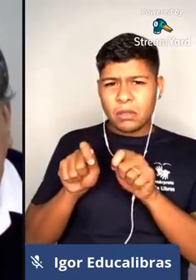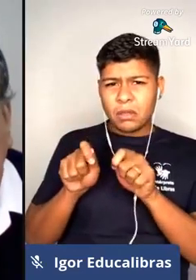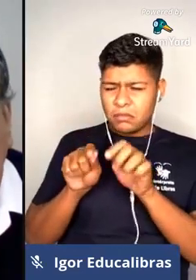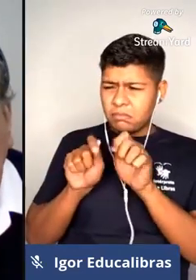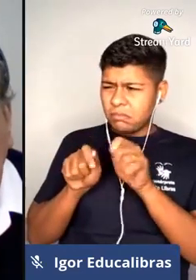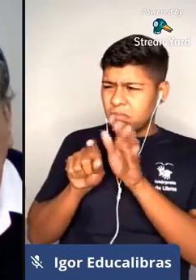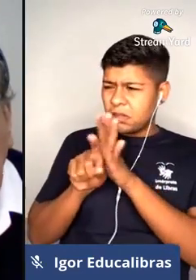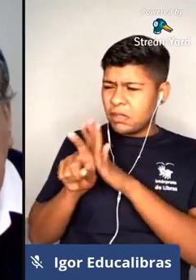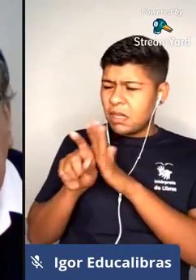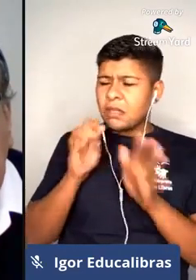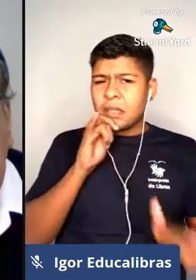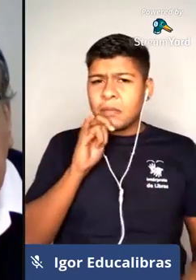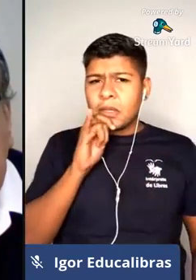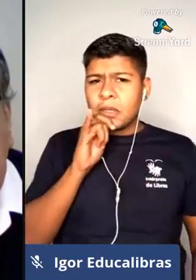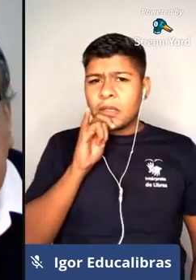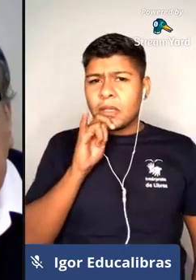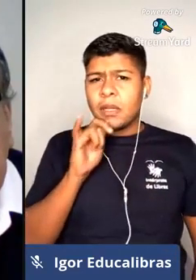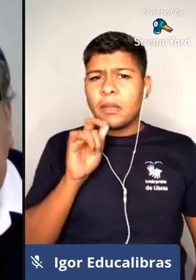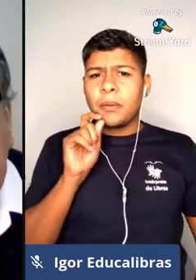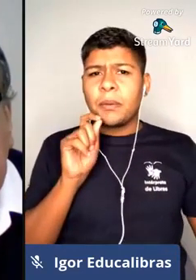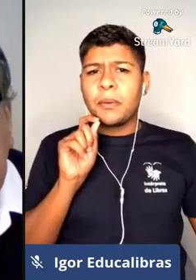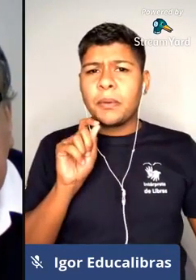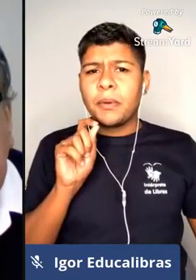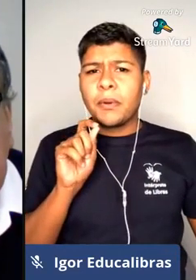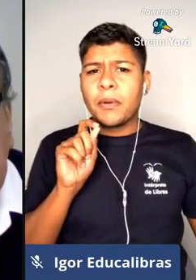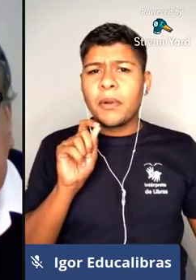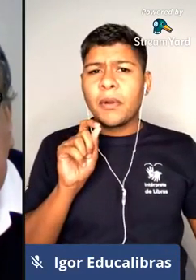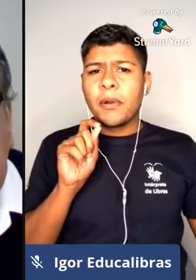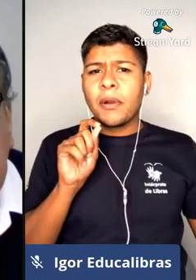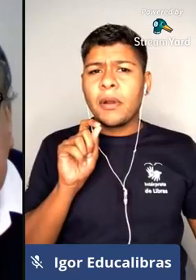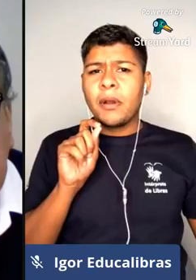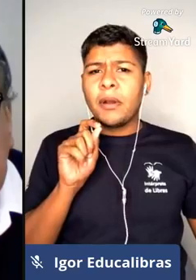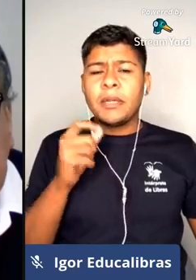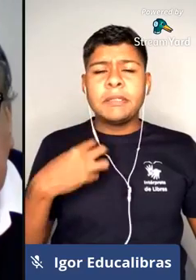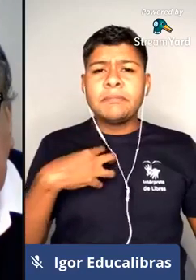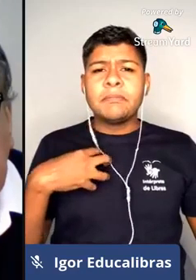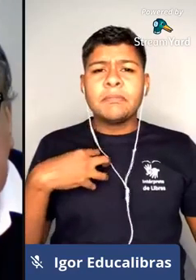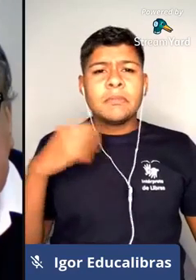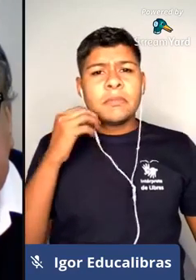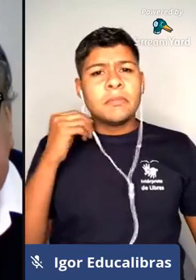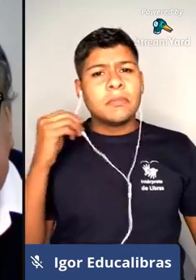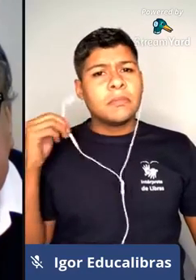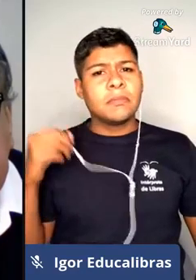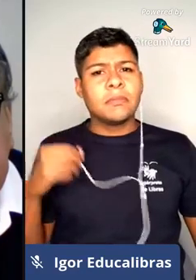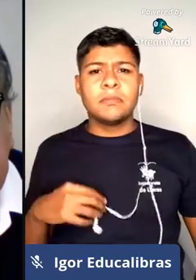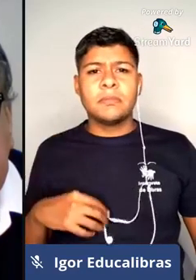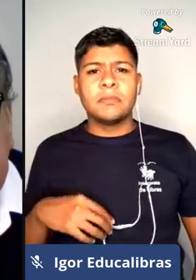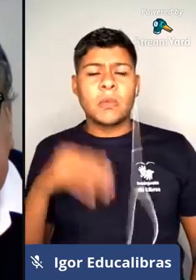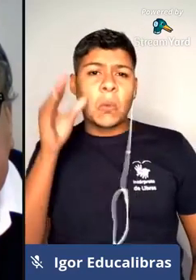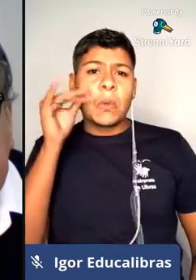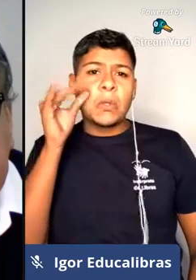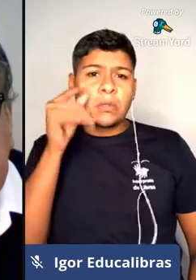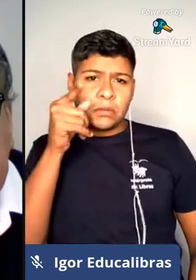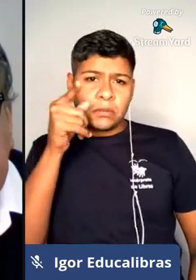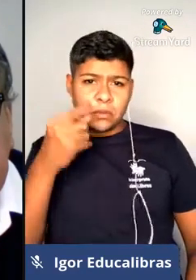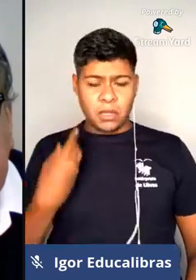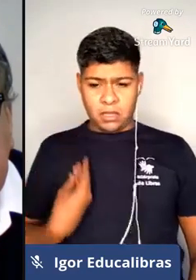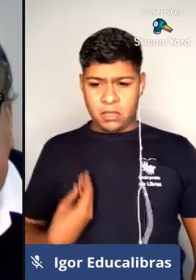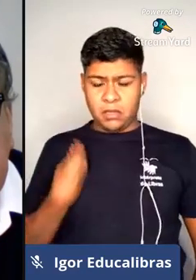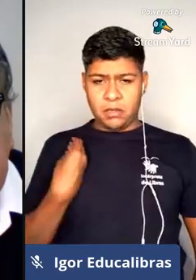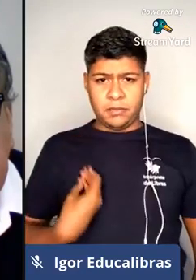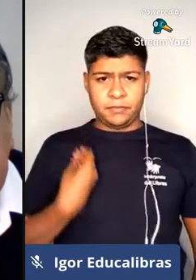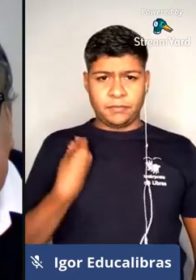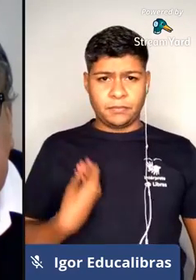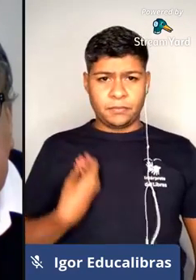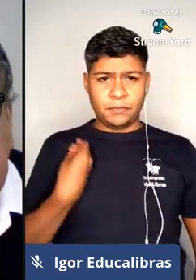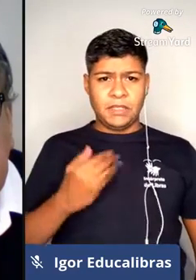perguntar assim, agora é um pouco né, vamos curioso. Você que